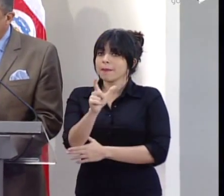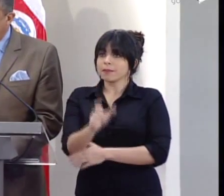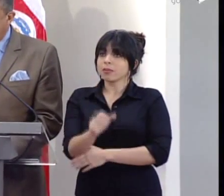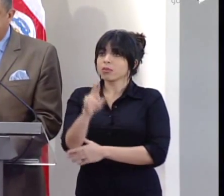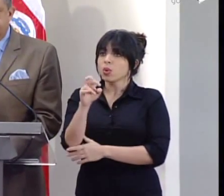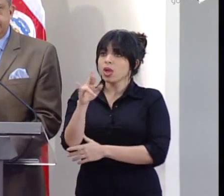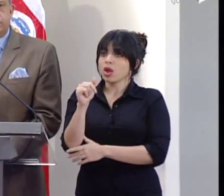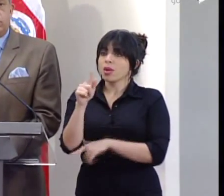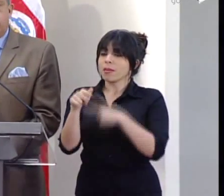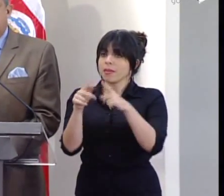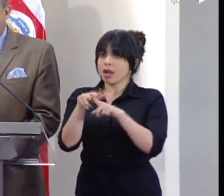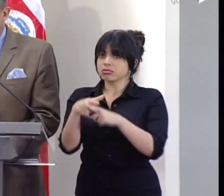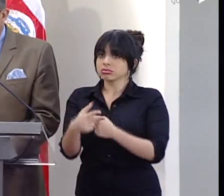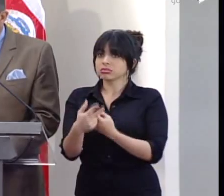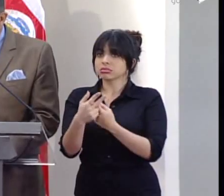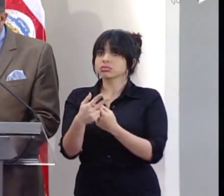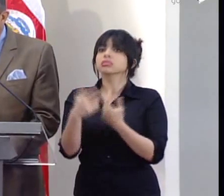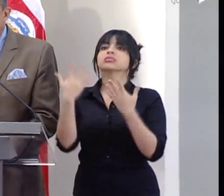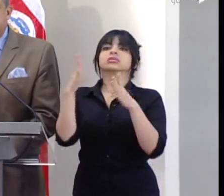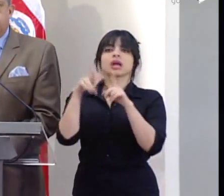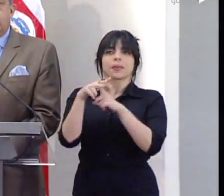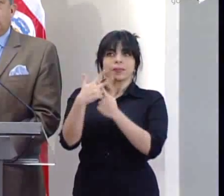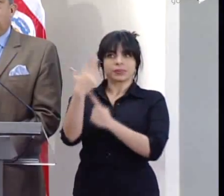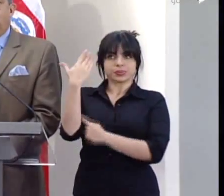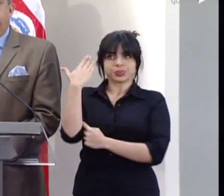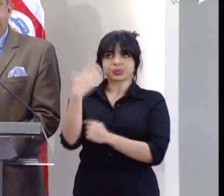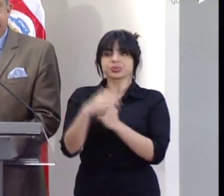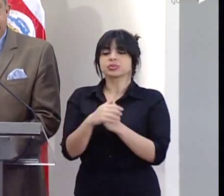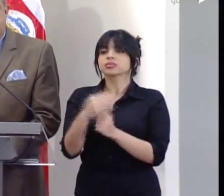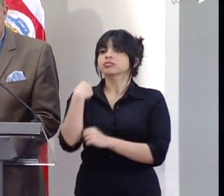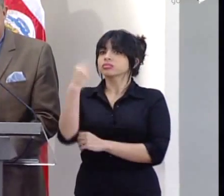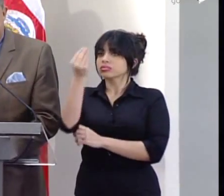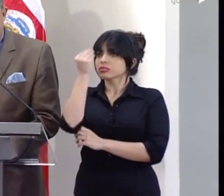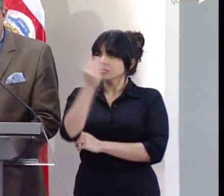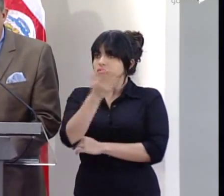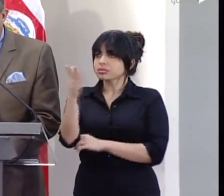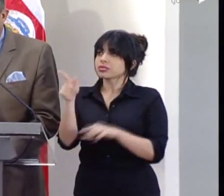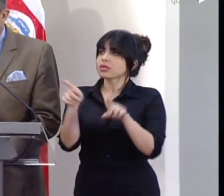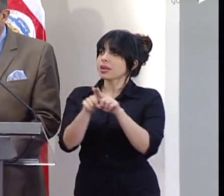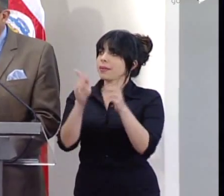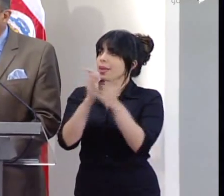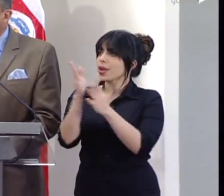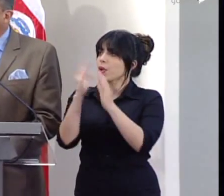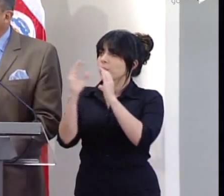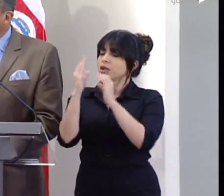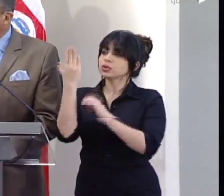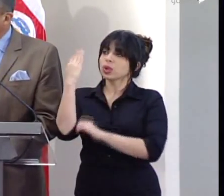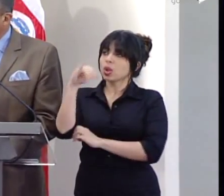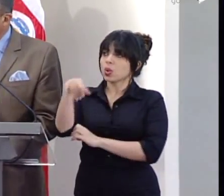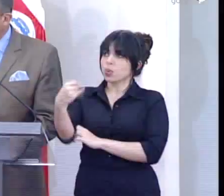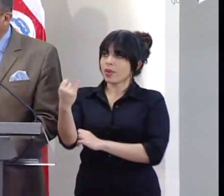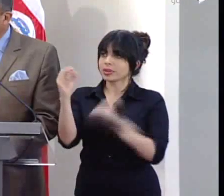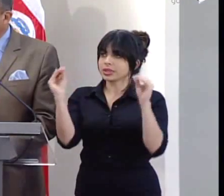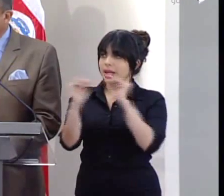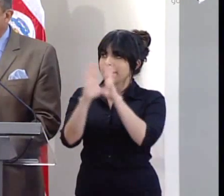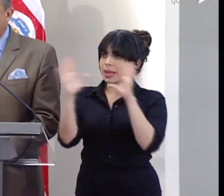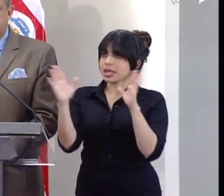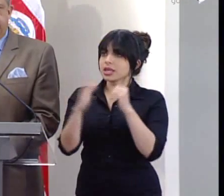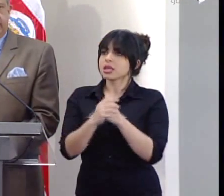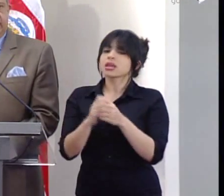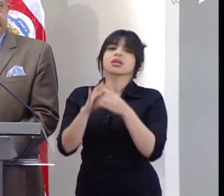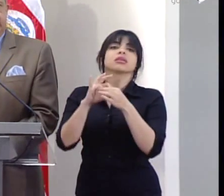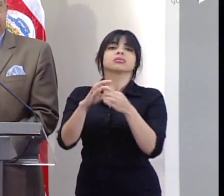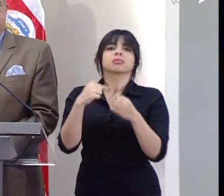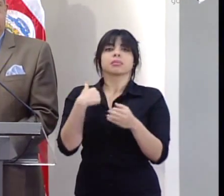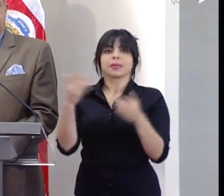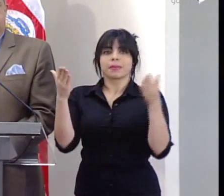Procuradora iniciaría, se inició, lo dije así a los medios de comunicación el día jueves por la mañana en ocasión de